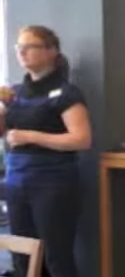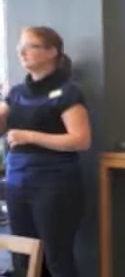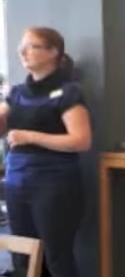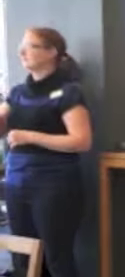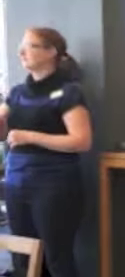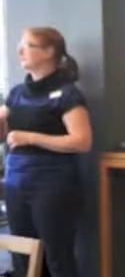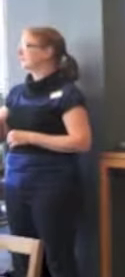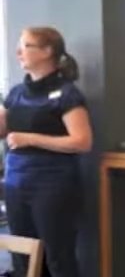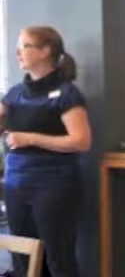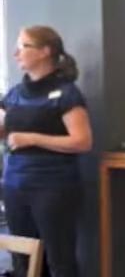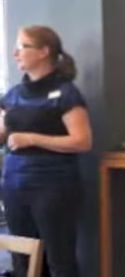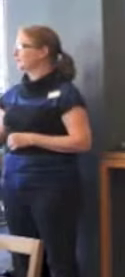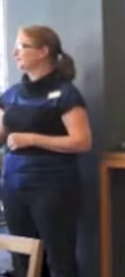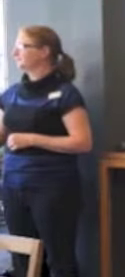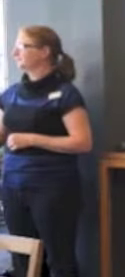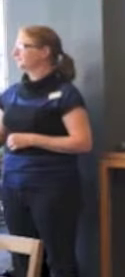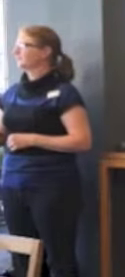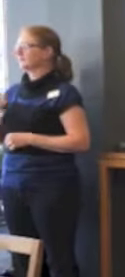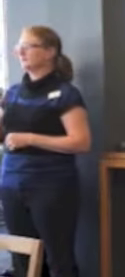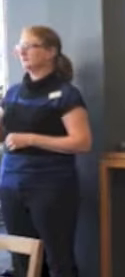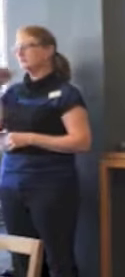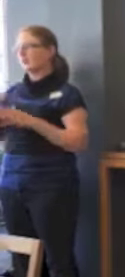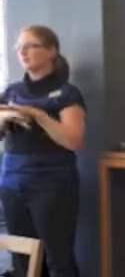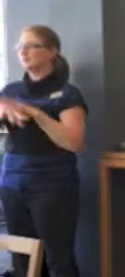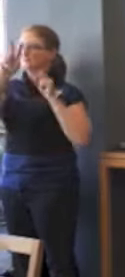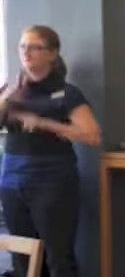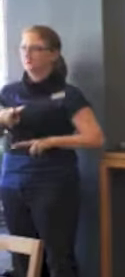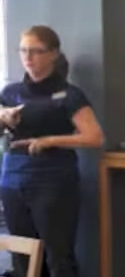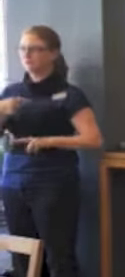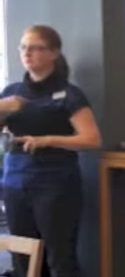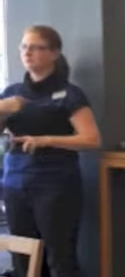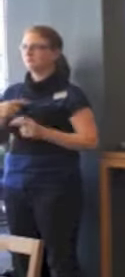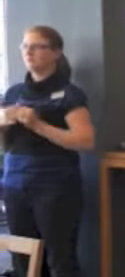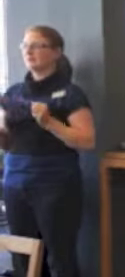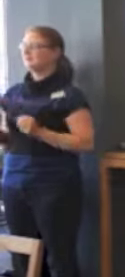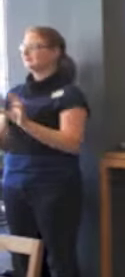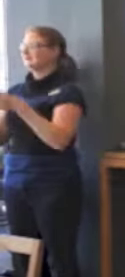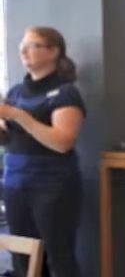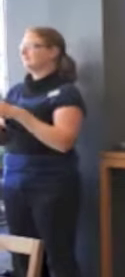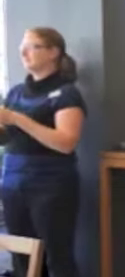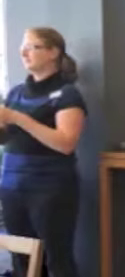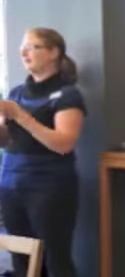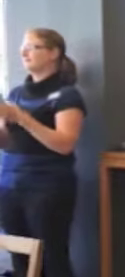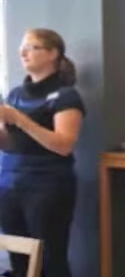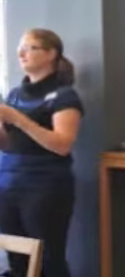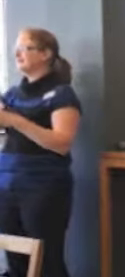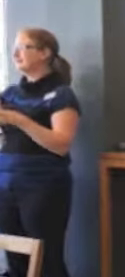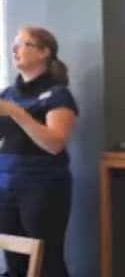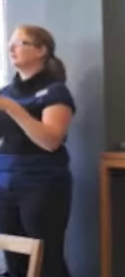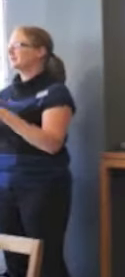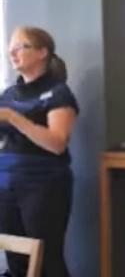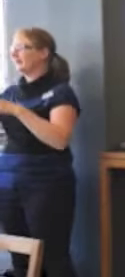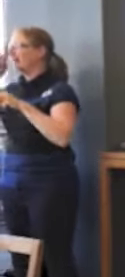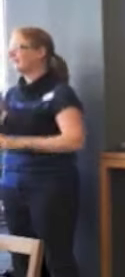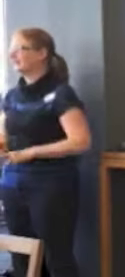Andersson, är i bakgrunden forskare. Jag jobbar nu på den här temagruppen, analysverksamhet, och